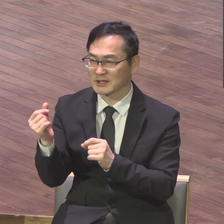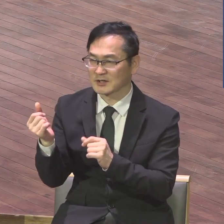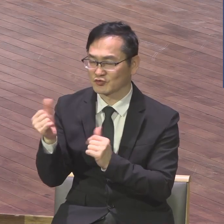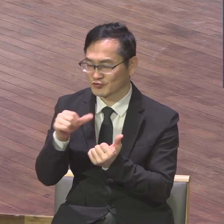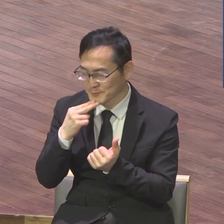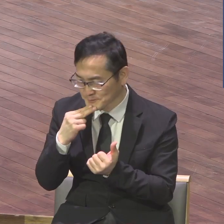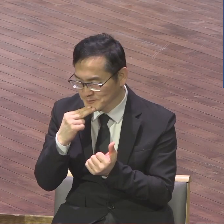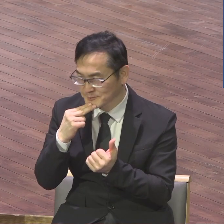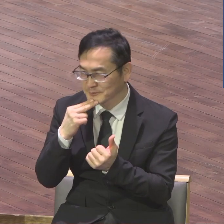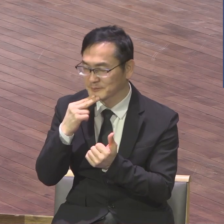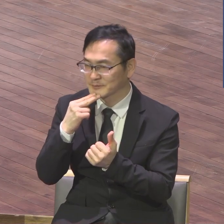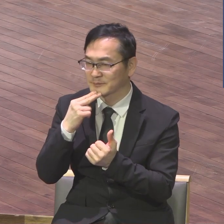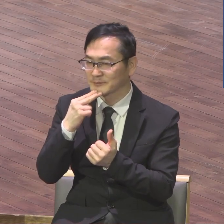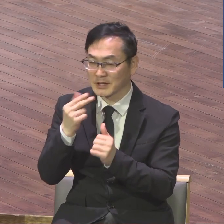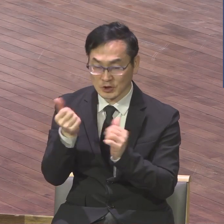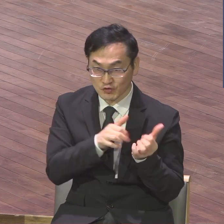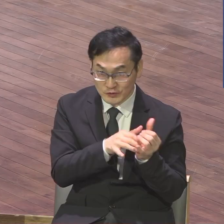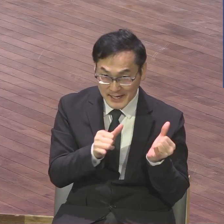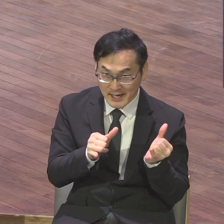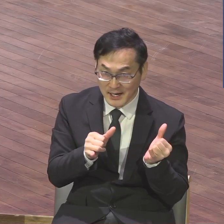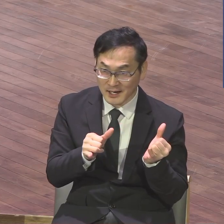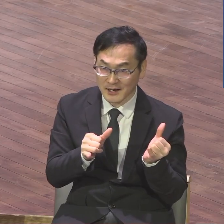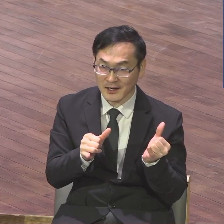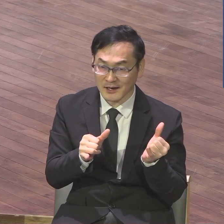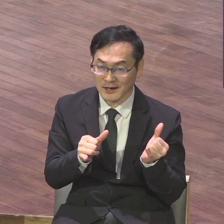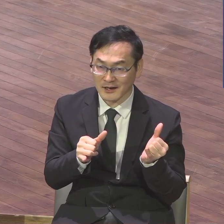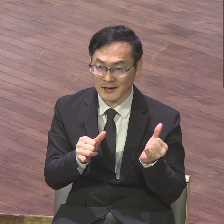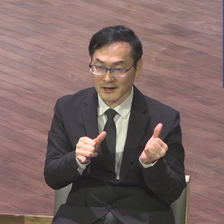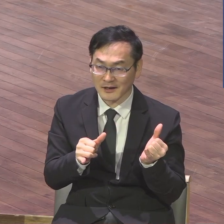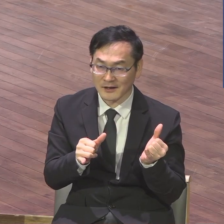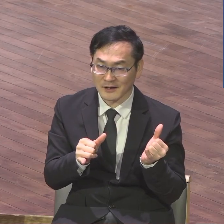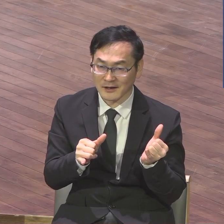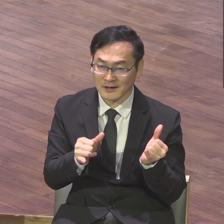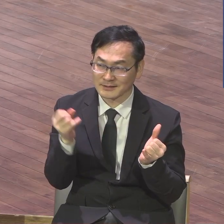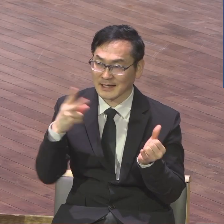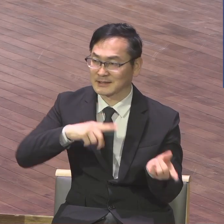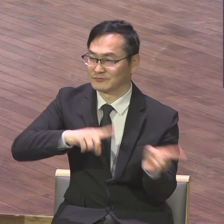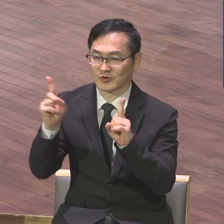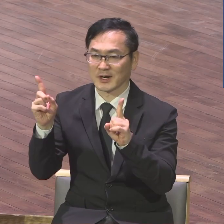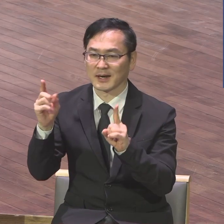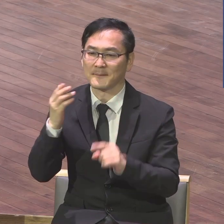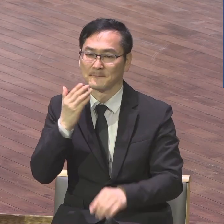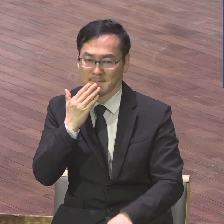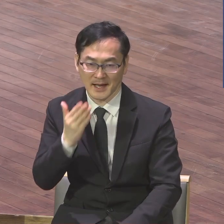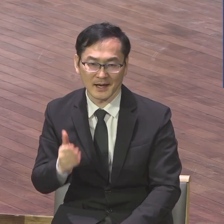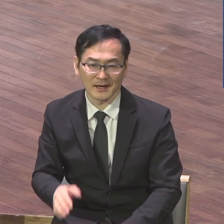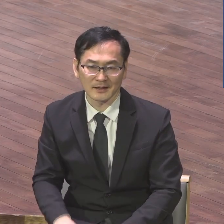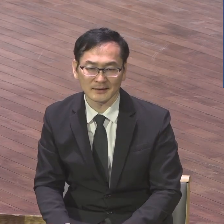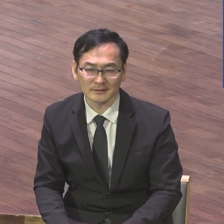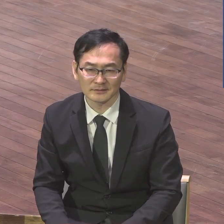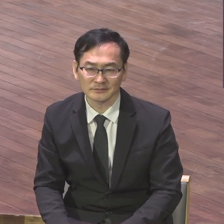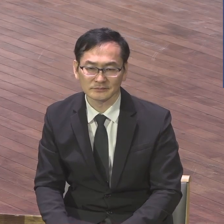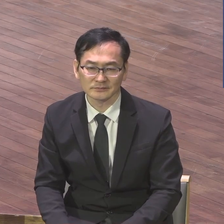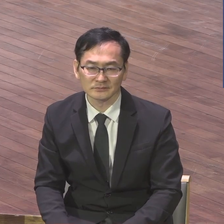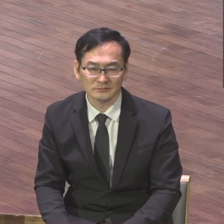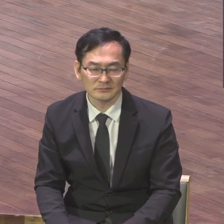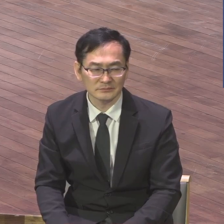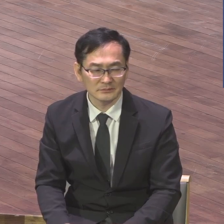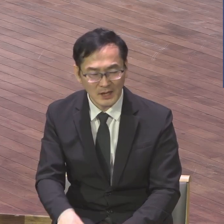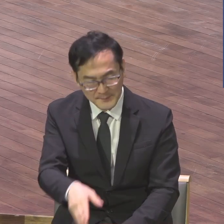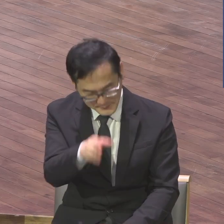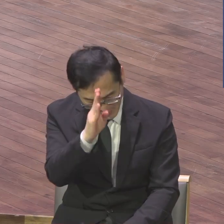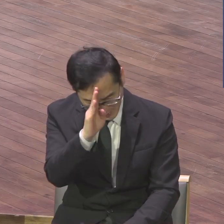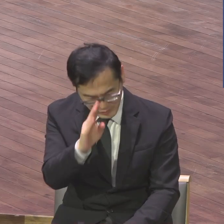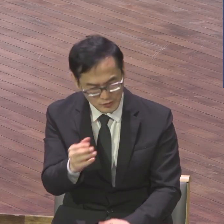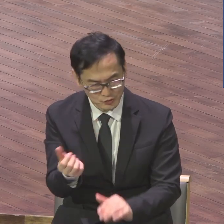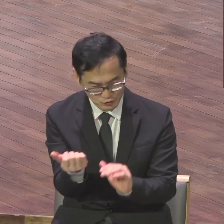것이고 죽은 자는 다시 살아날 것이다. 병들었다 죽었다는 것은요,